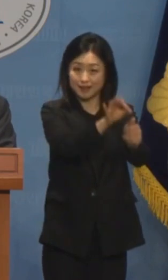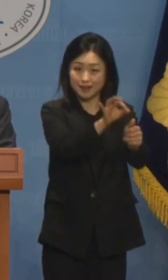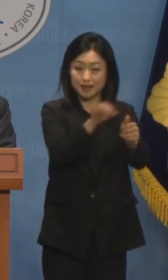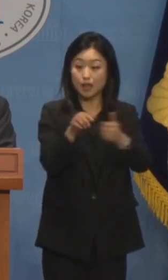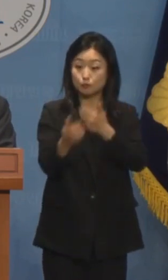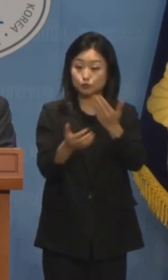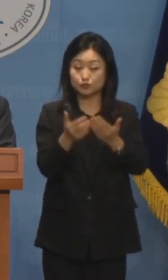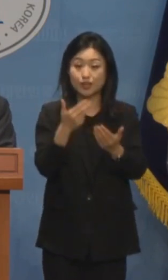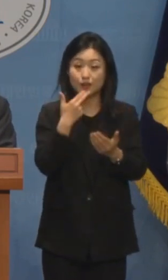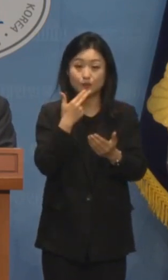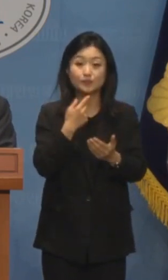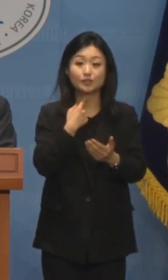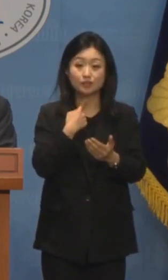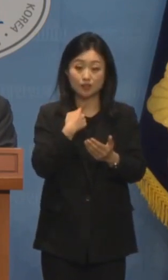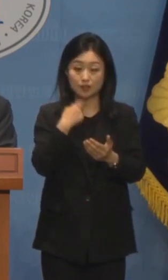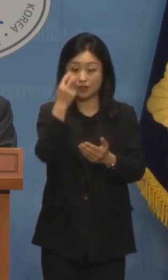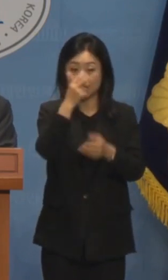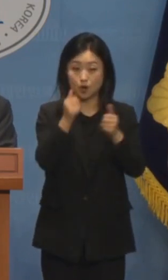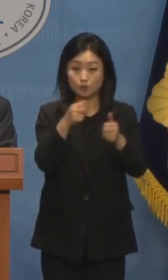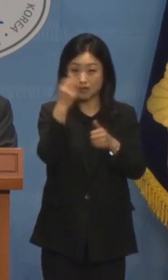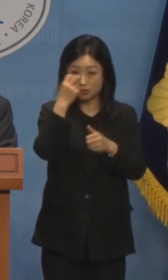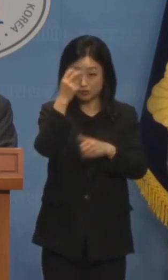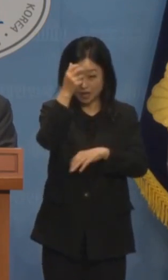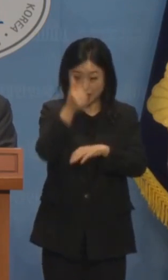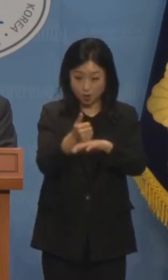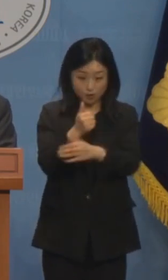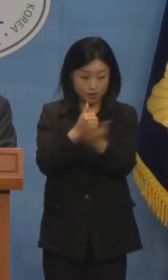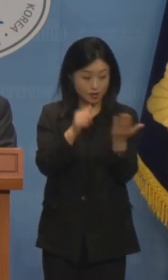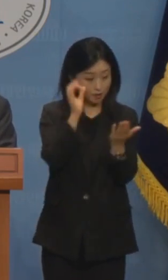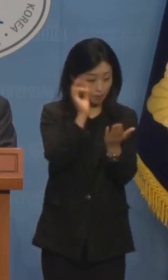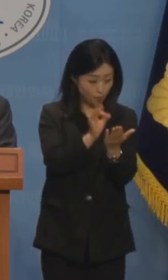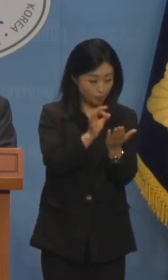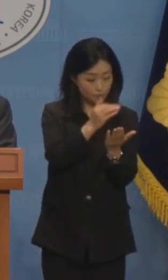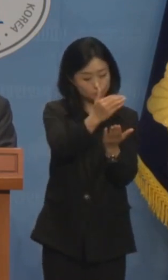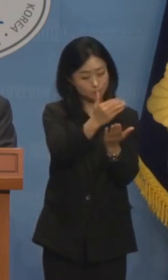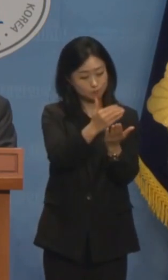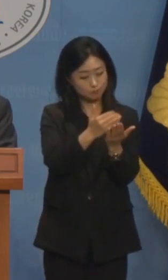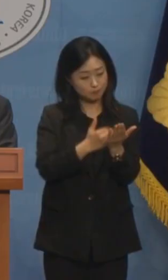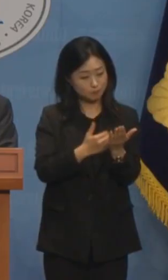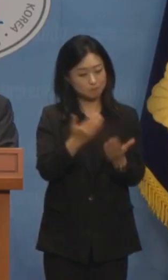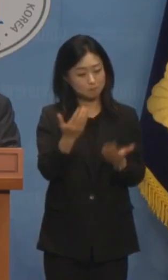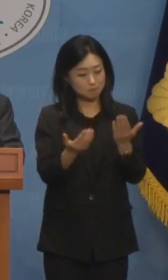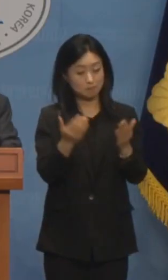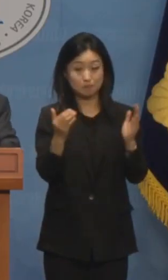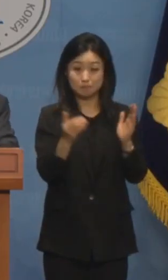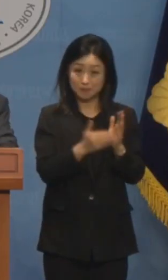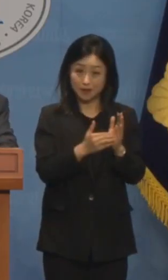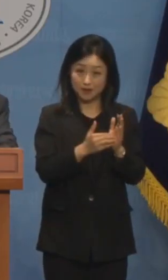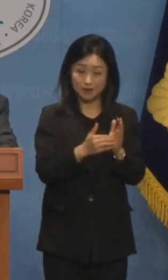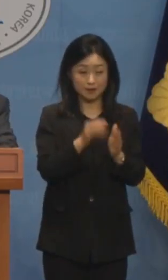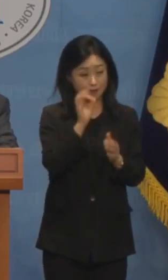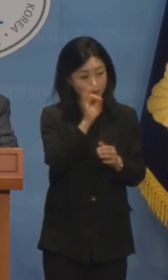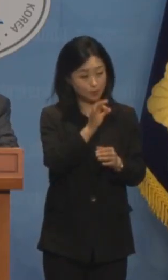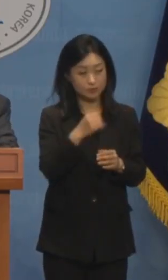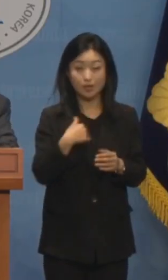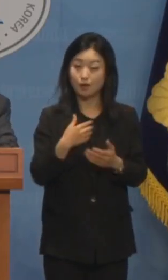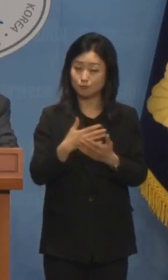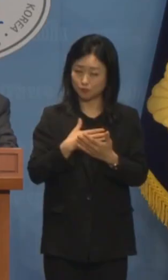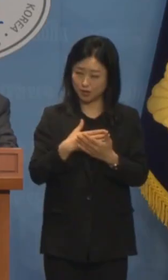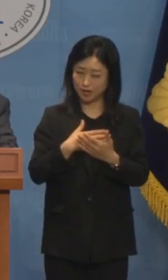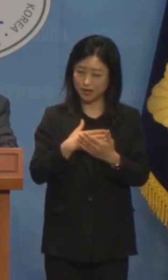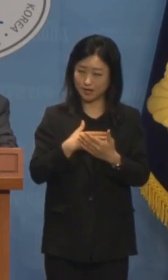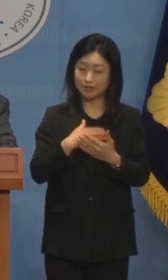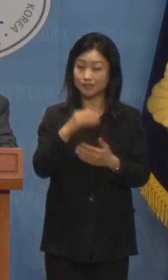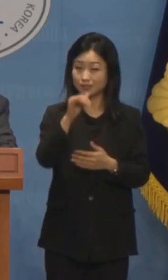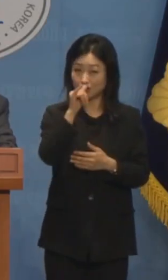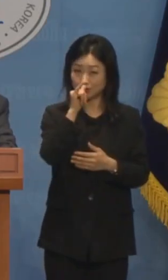없었던 검찰의 부실수사 결과만 보고 수사심의가 판단하는 것에 대해서 불안감이 있었기 때문입니다.